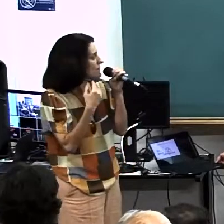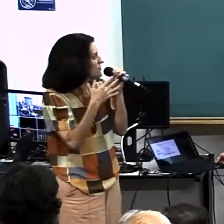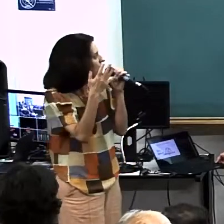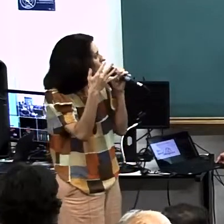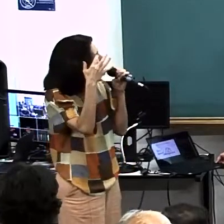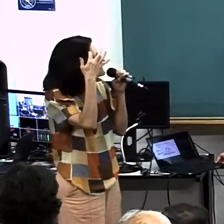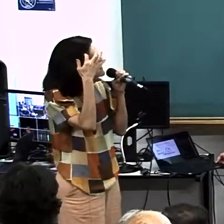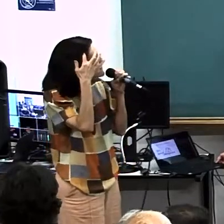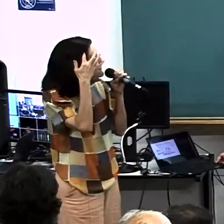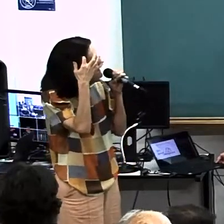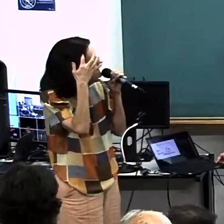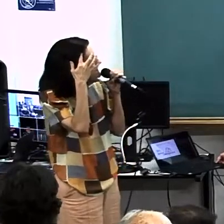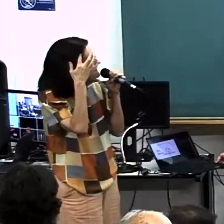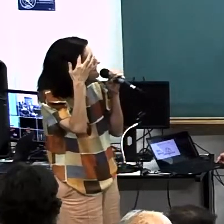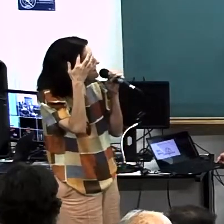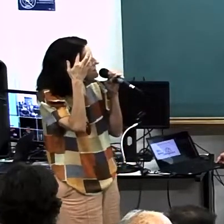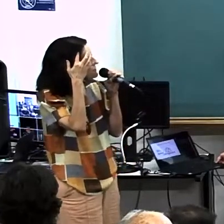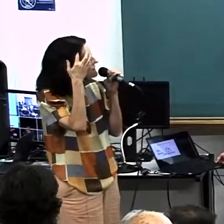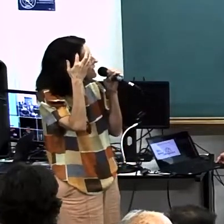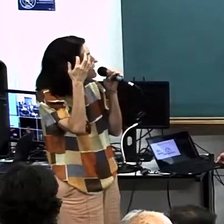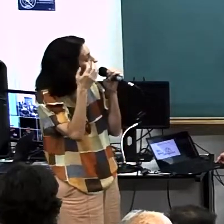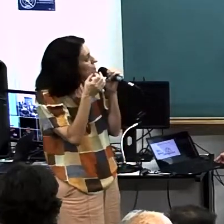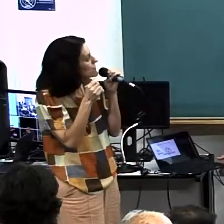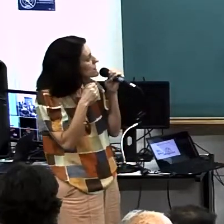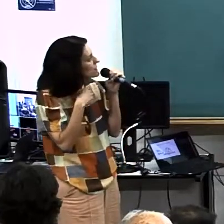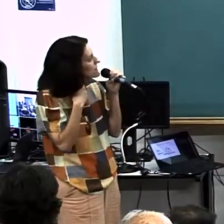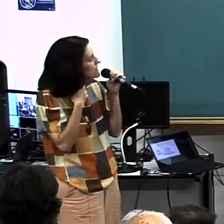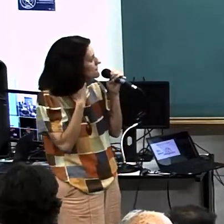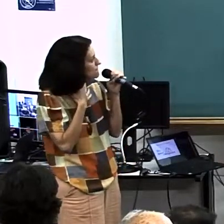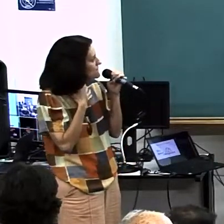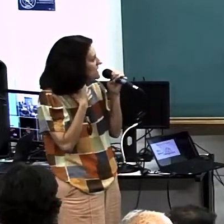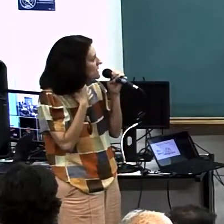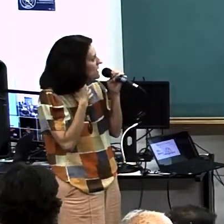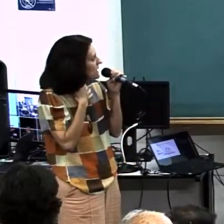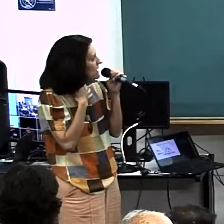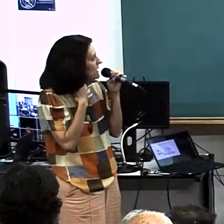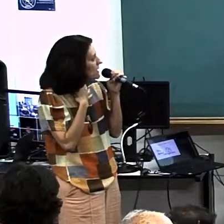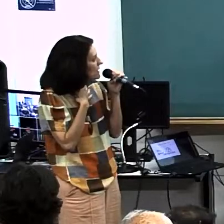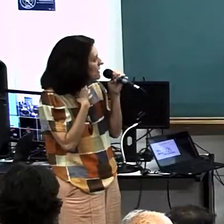da pessoa que faz esse enunciado e